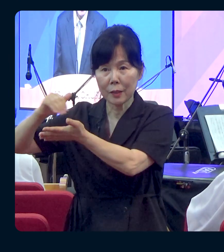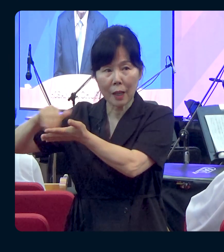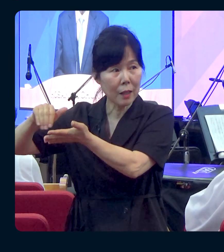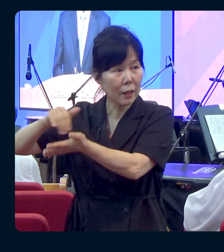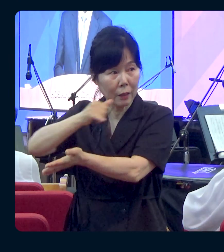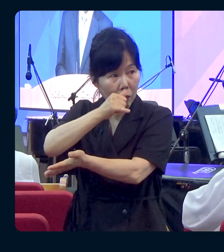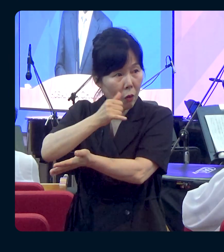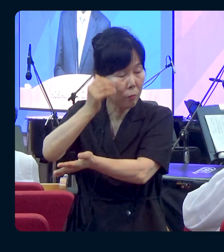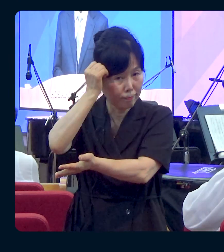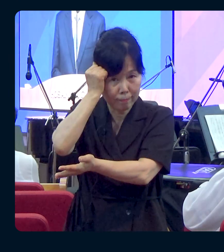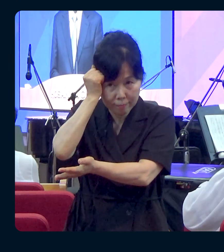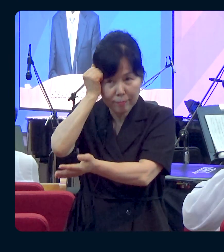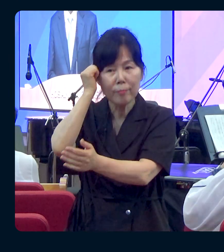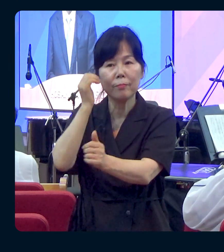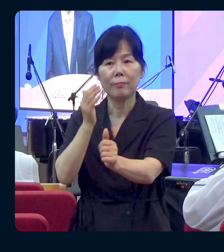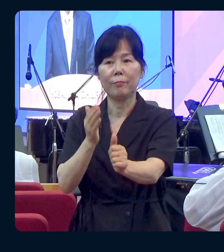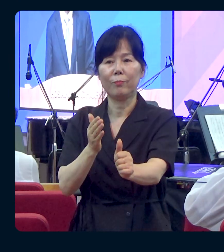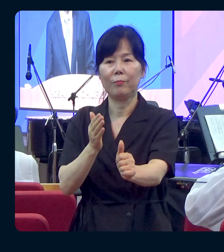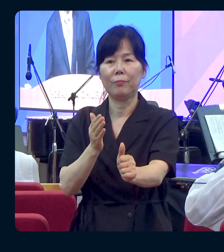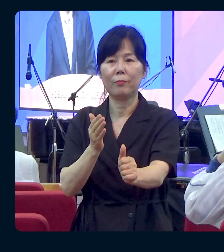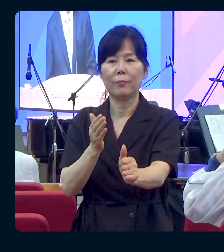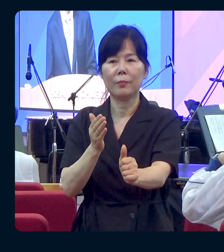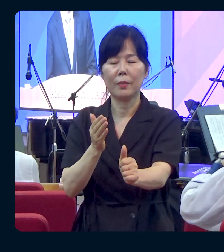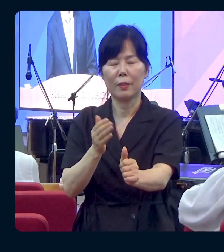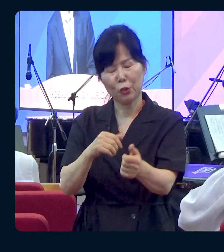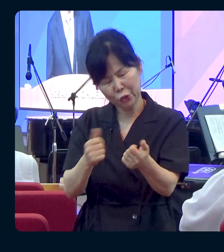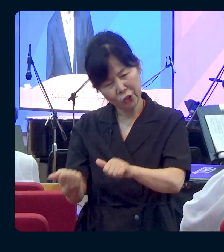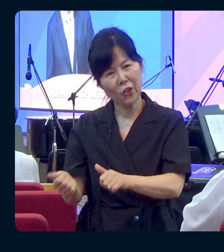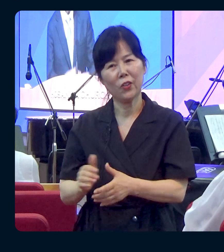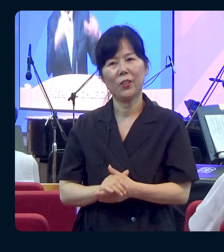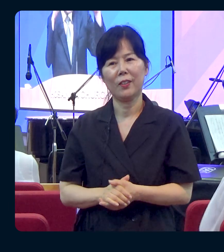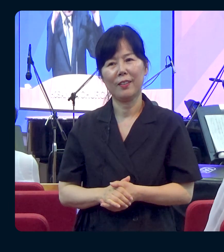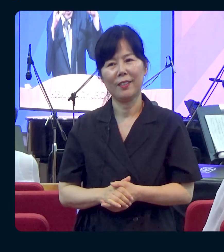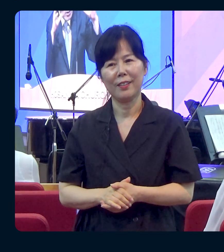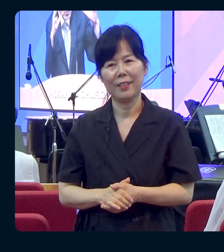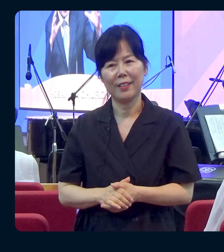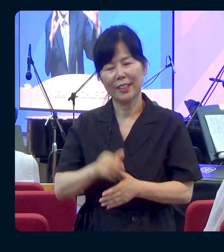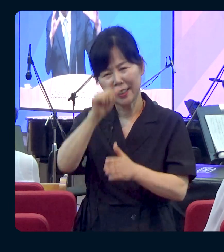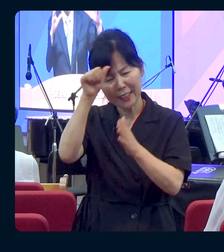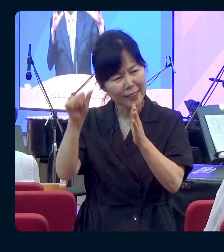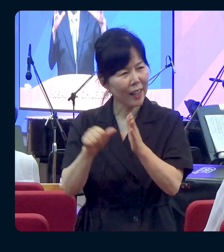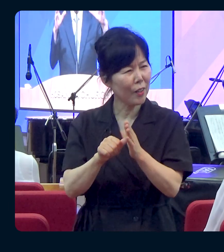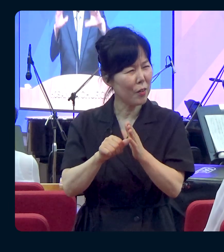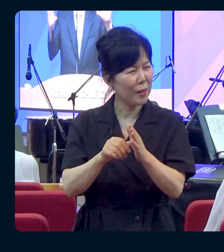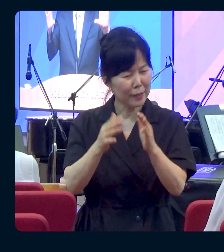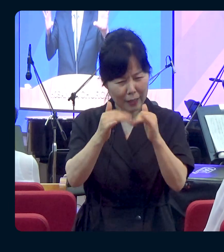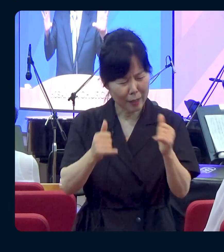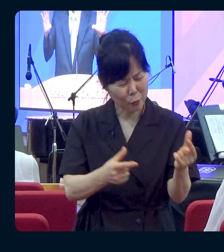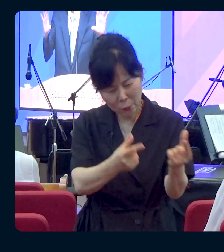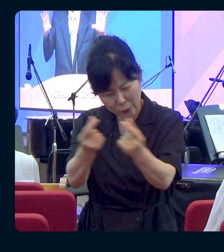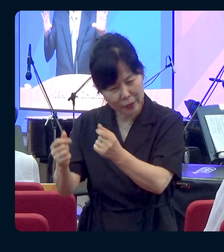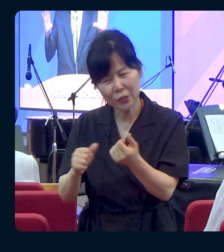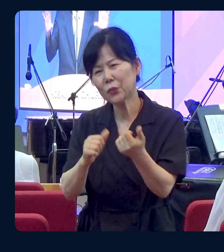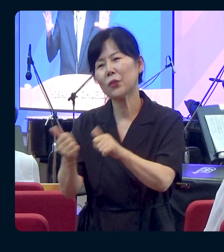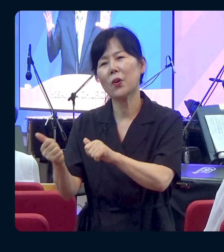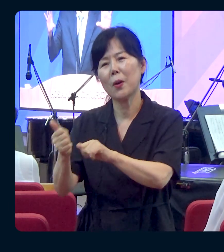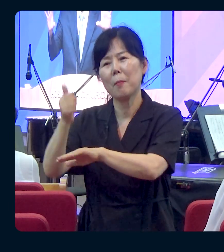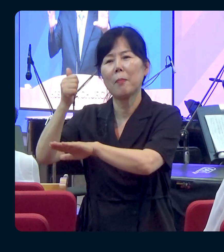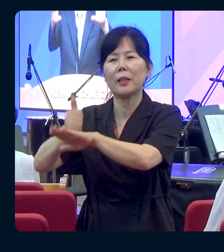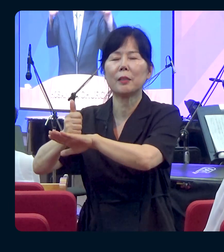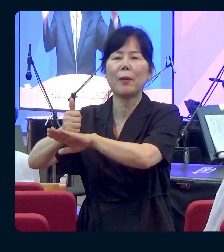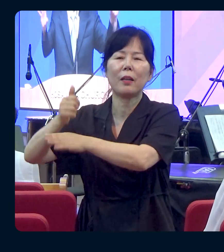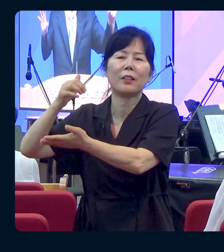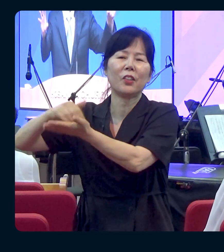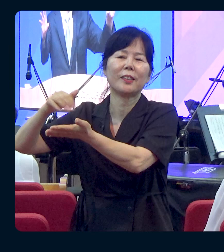인생은 언제나 하나님 앞에서 결산을 한다는 것을 잊지 마십시오. 인생은요, 바로